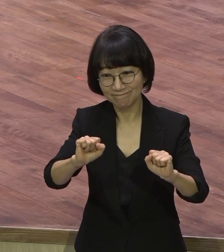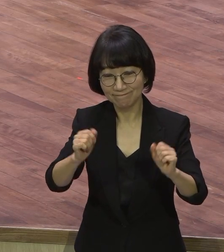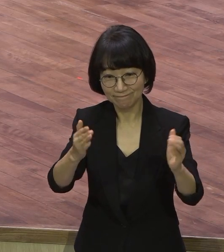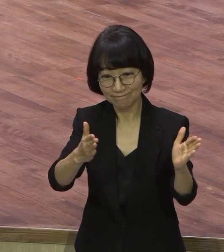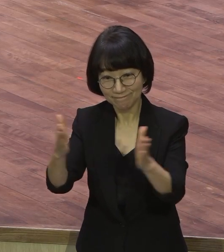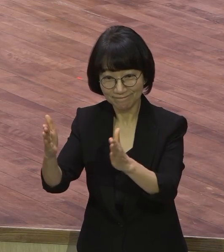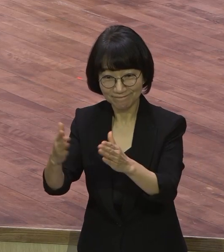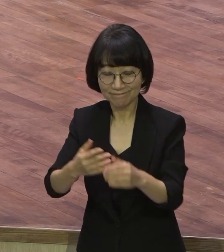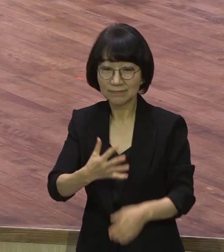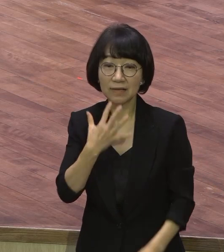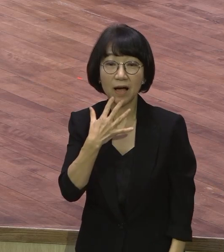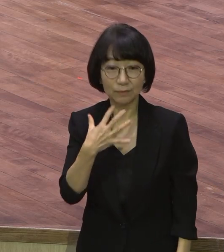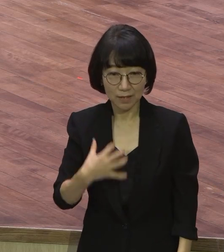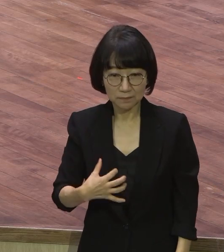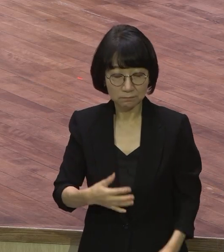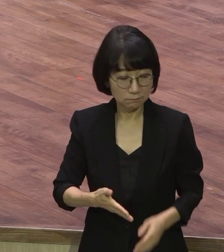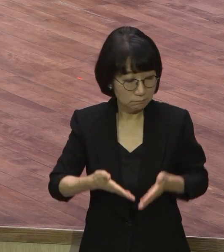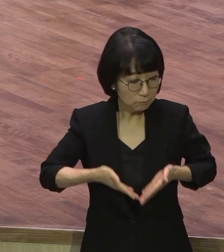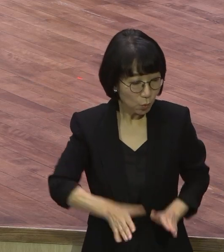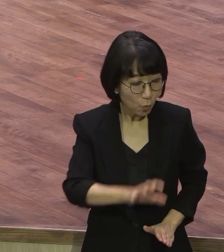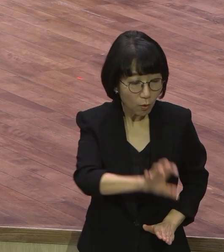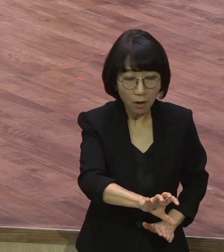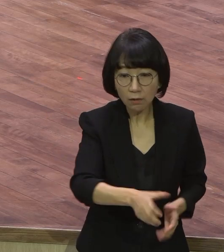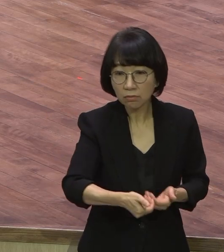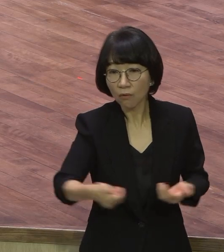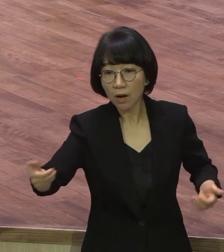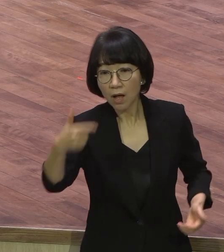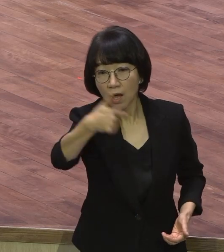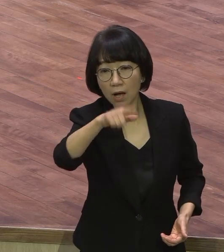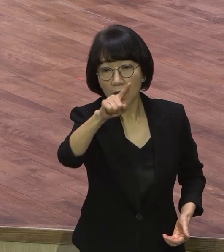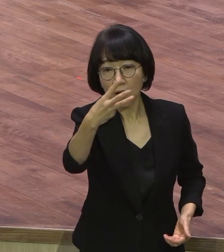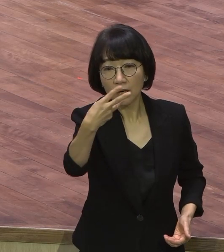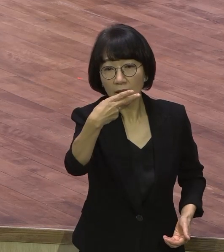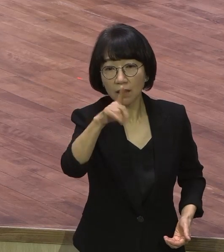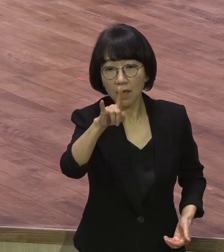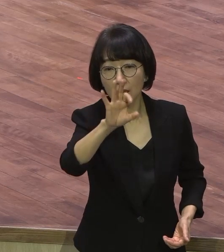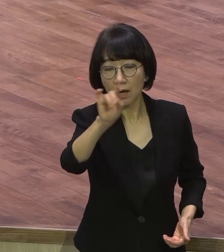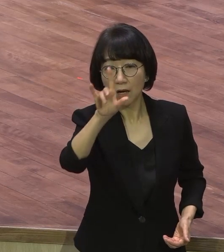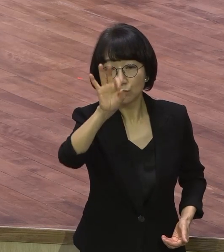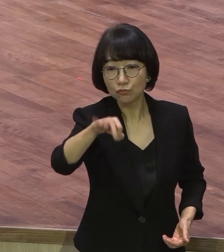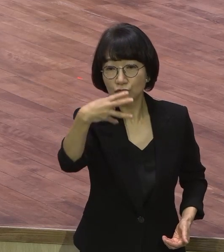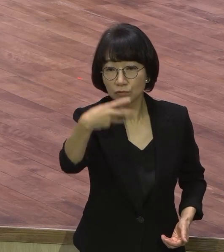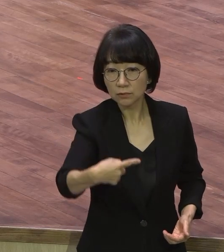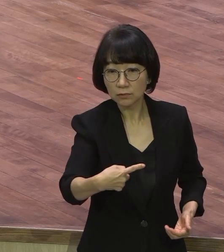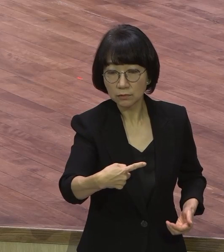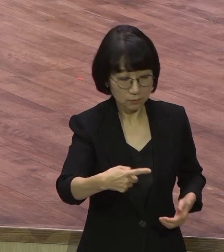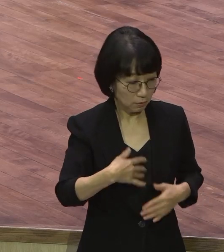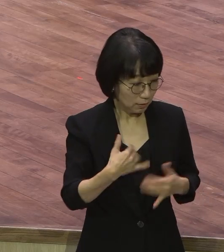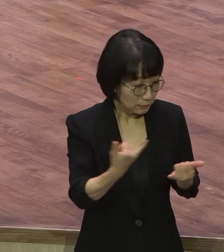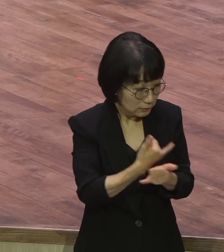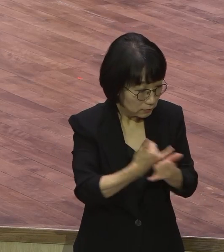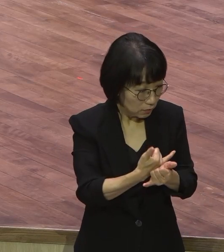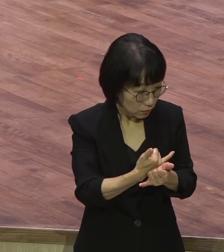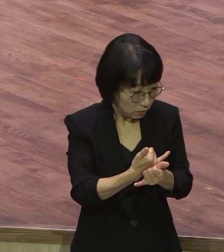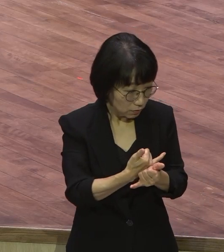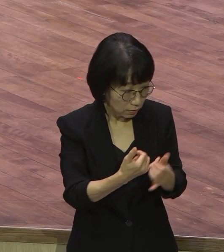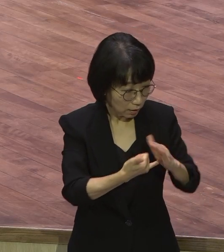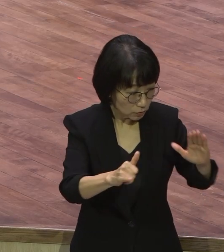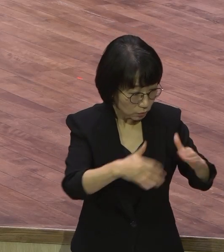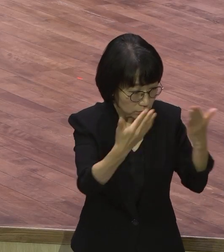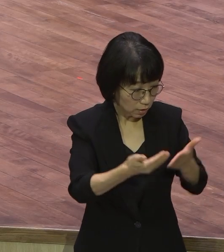아브라함이 갈 때 우릴 고향을 갑자기 떠난데 부모 형제 친척 다 갑자기 떠나 왜 떠냐 하나님